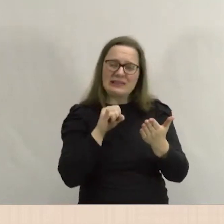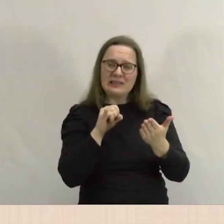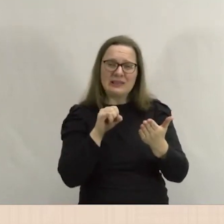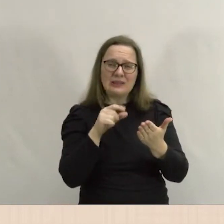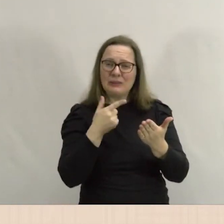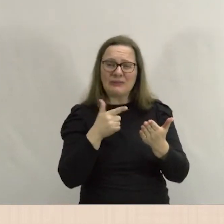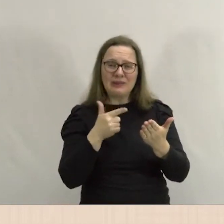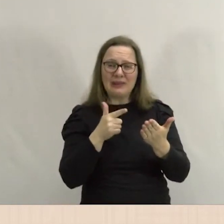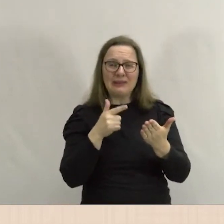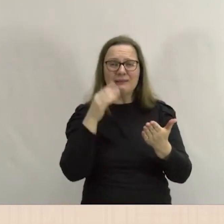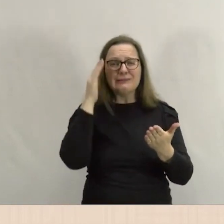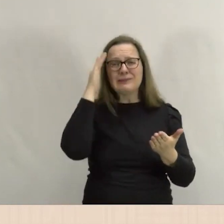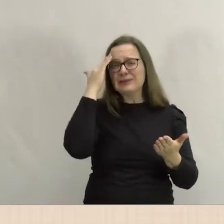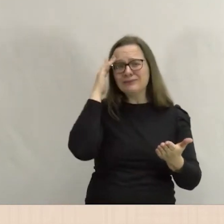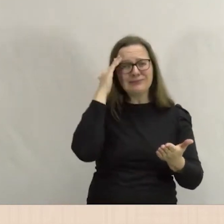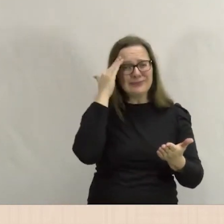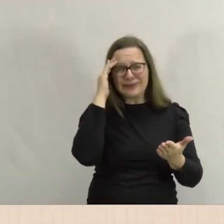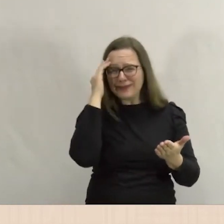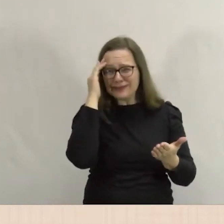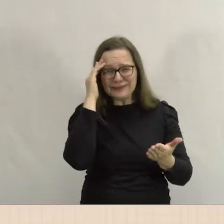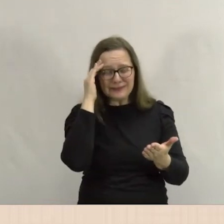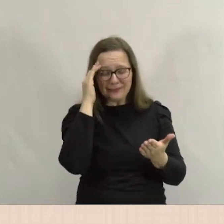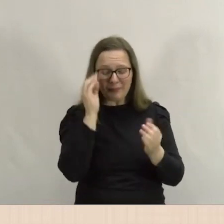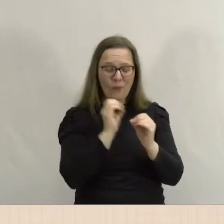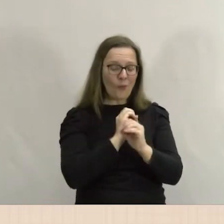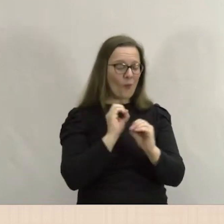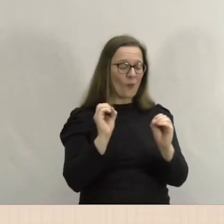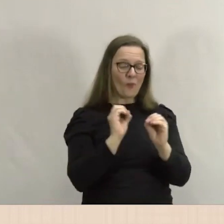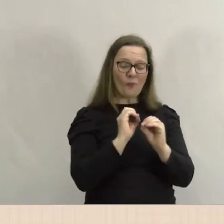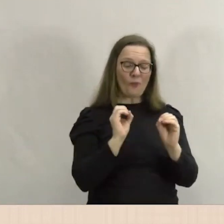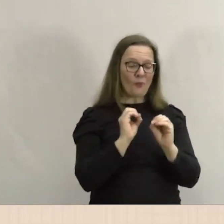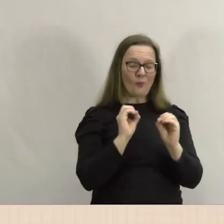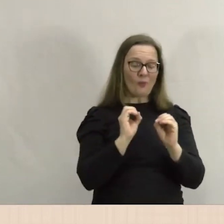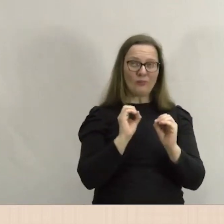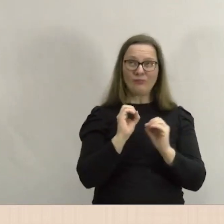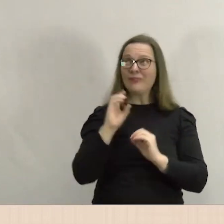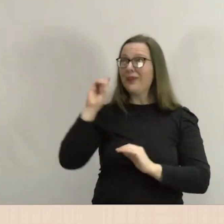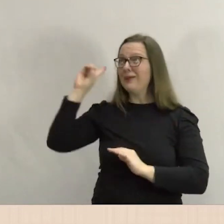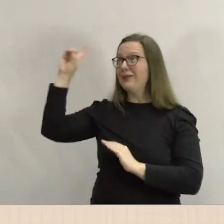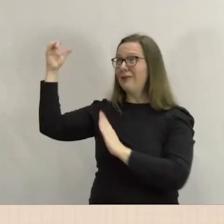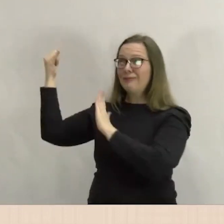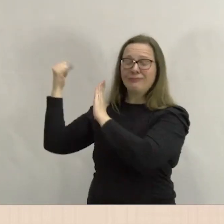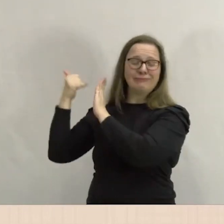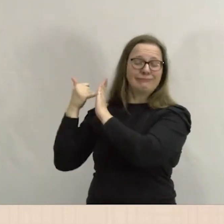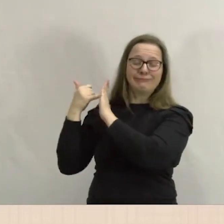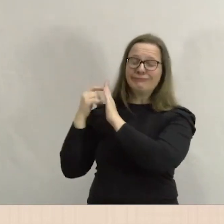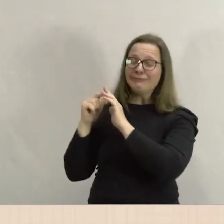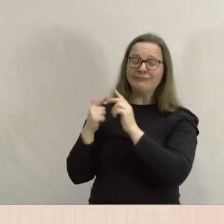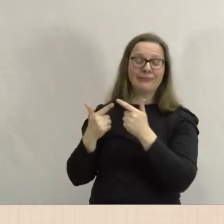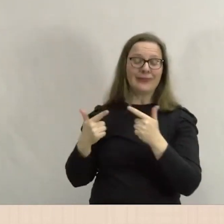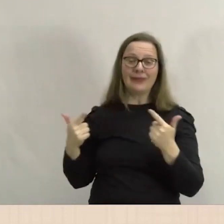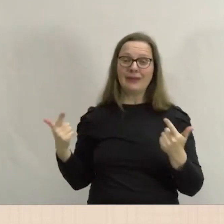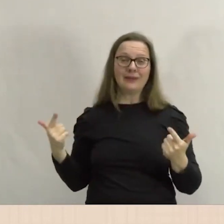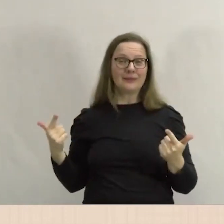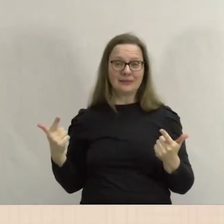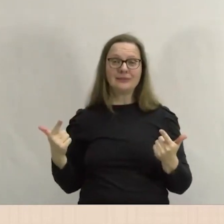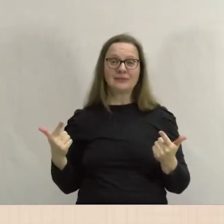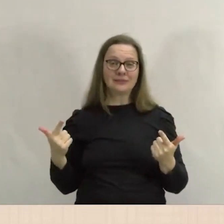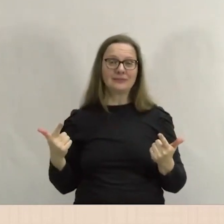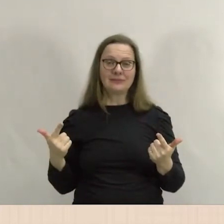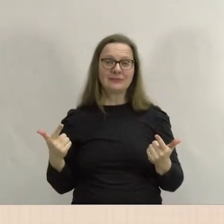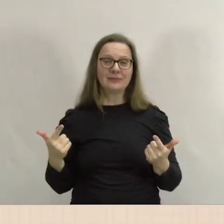difíceis. Mas quando o Senhor fala com você, usa o seu profeta e fala com você de uma maneira